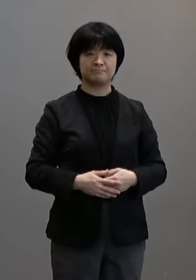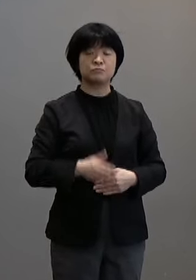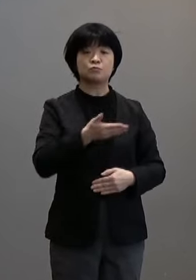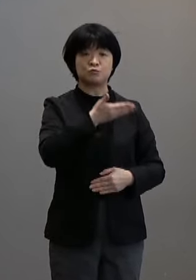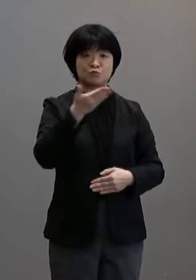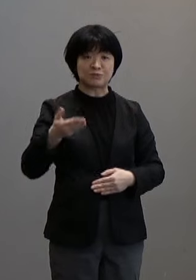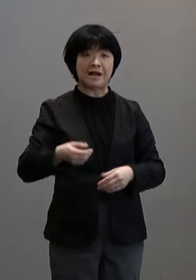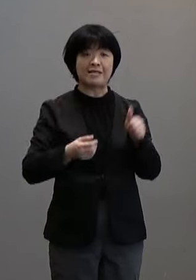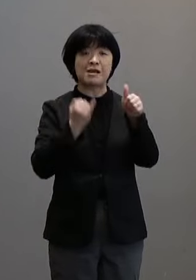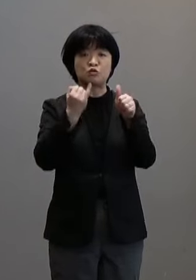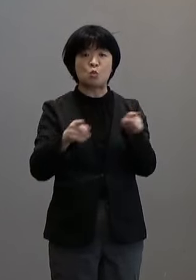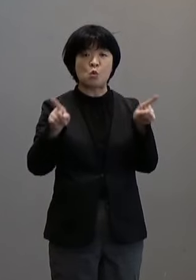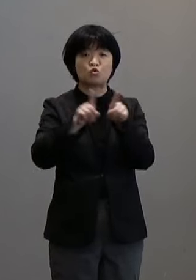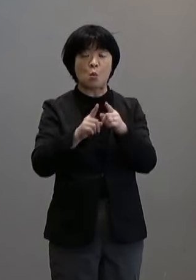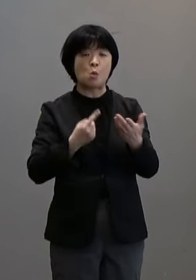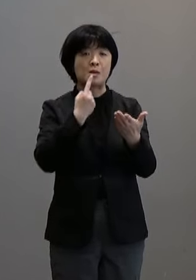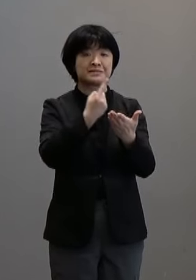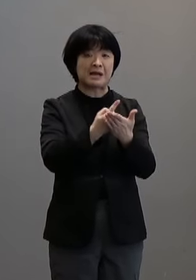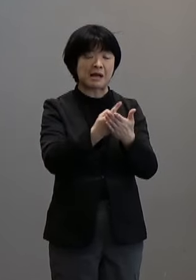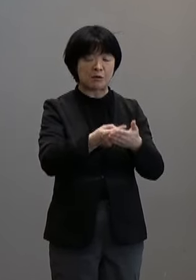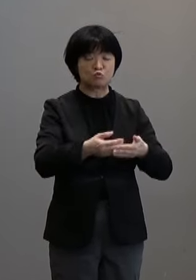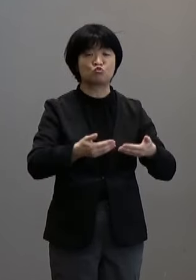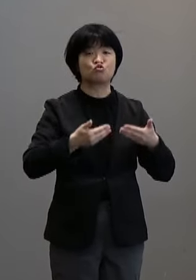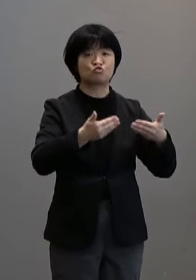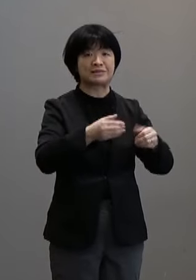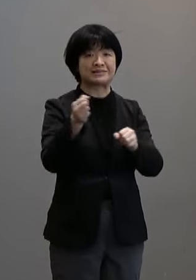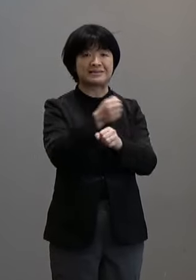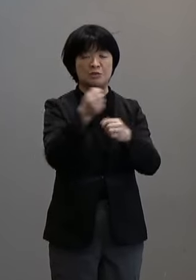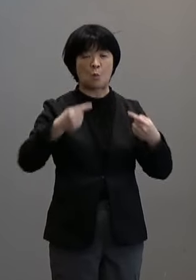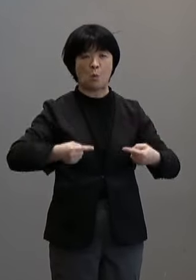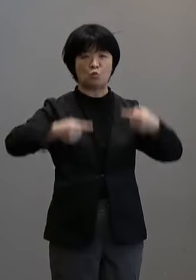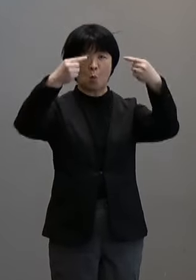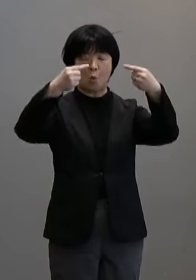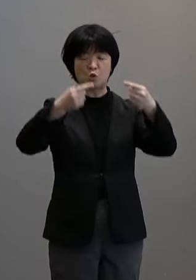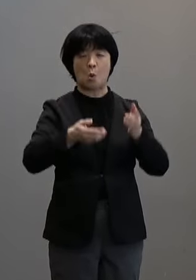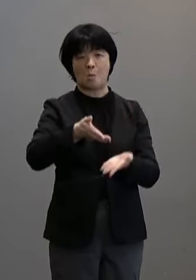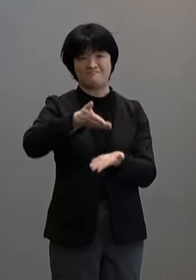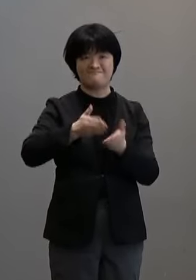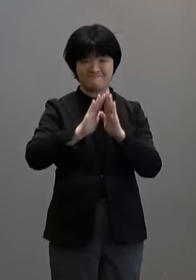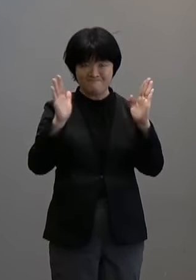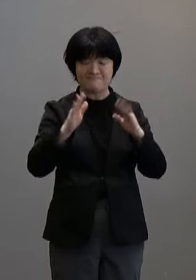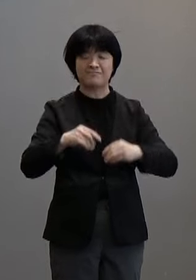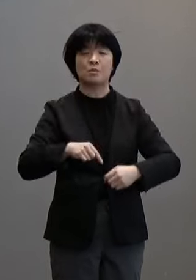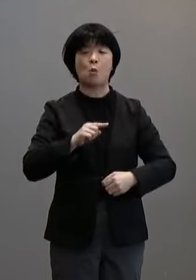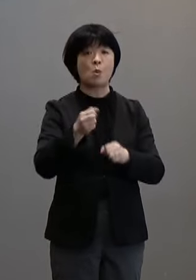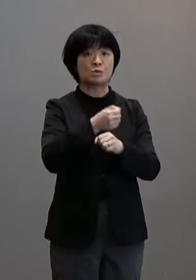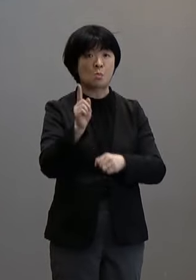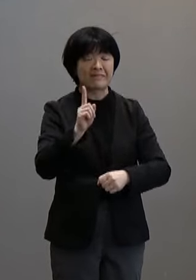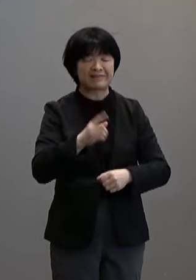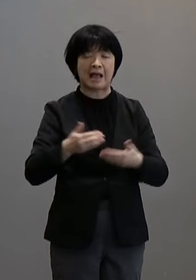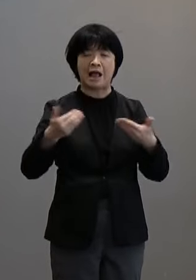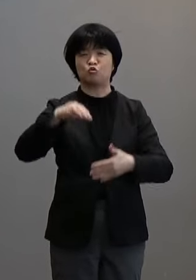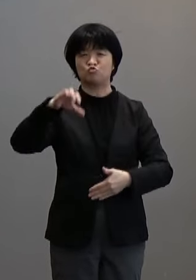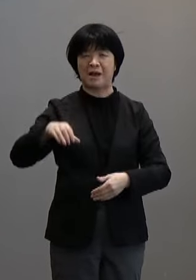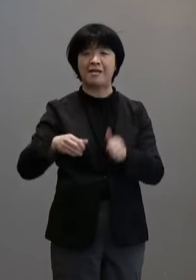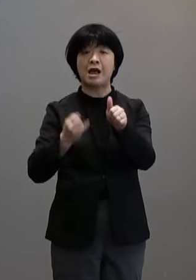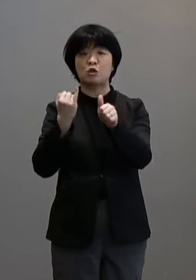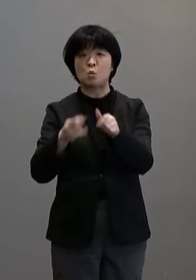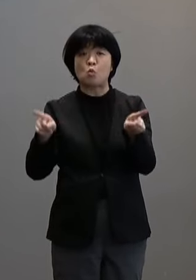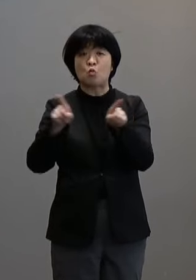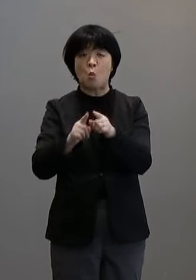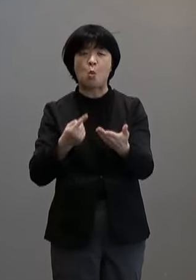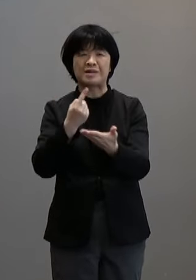次に、男女共同参画推進事業所表彰についてお話をいたします。本事業は、働く場における男女共同参画